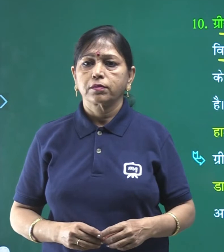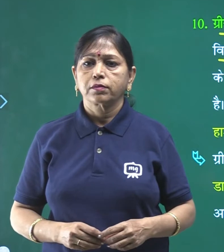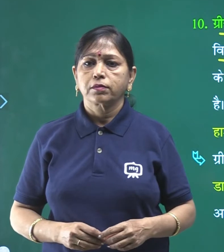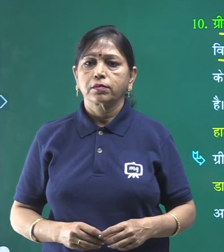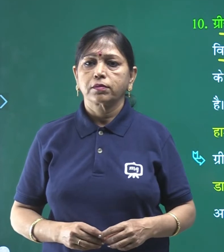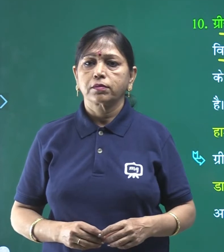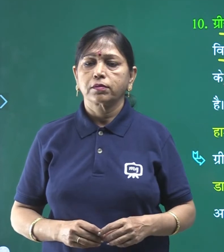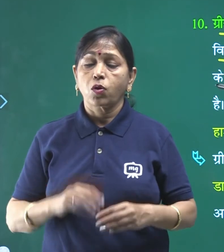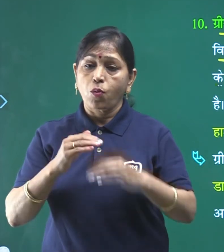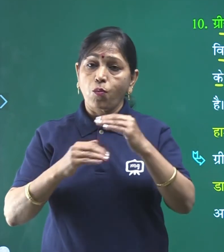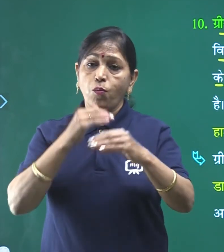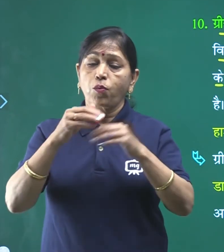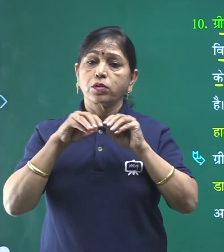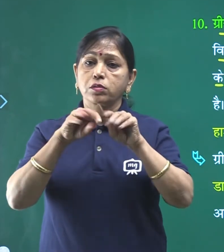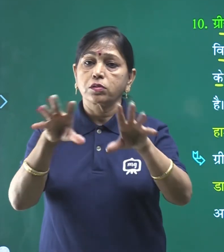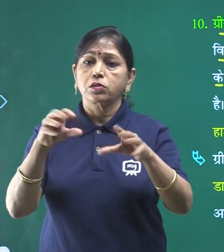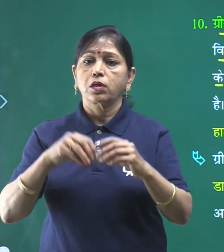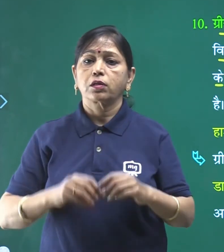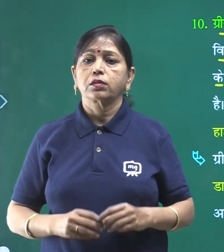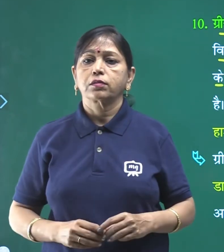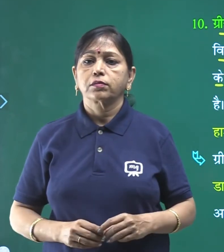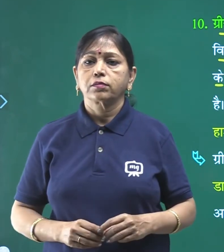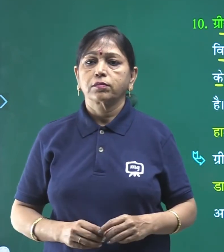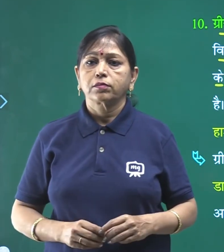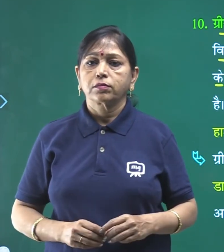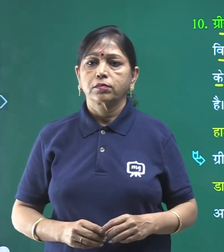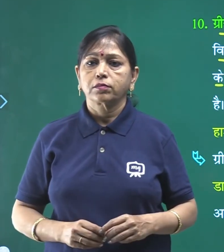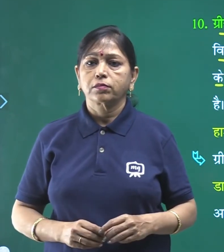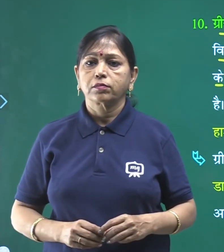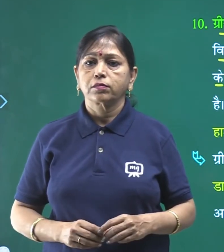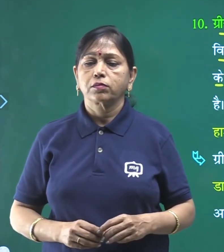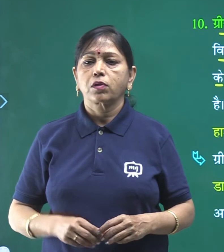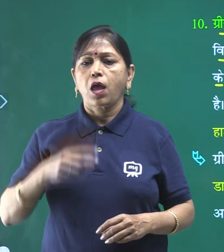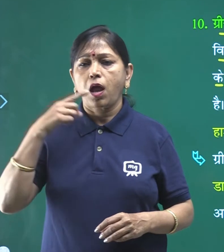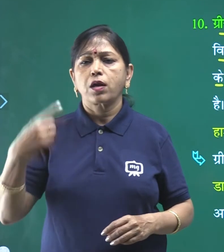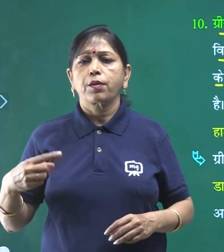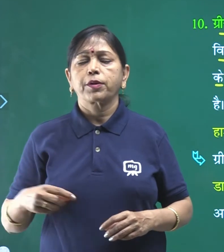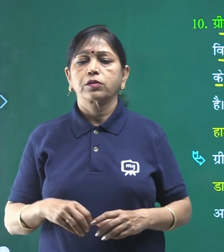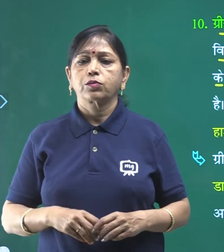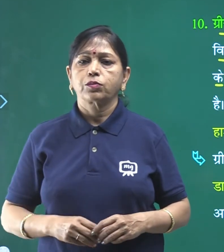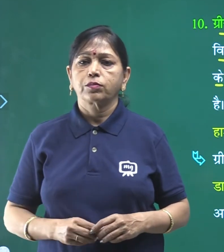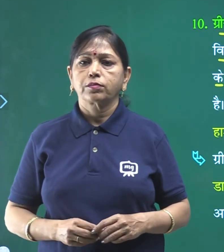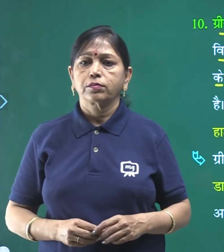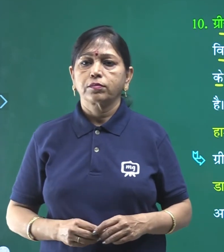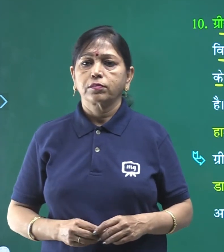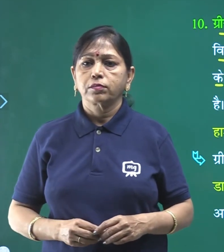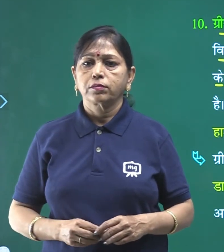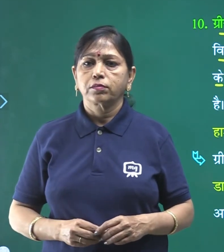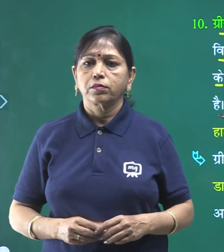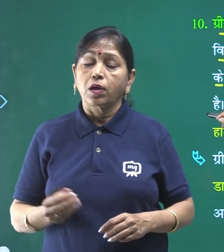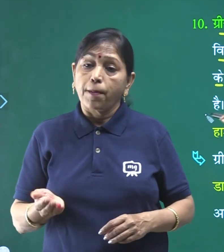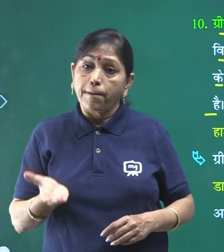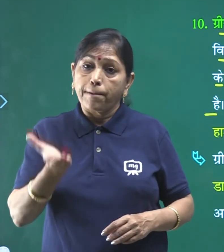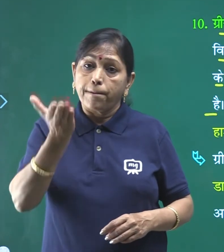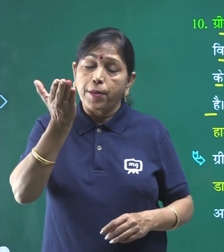इस वर्दी संसार के लिए कि सोशल तापमान को बढ़ा